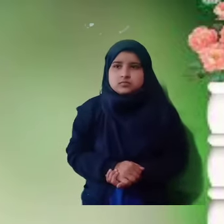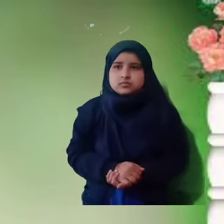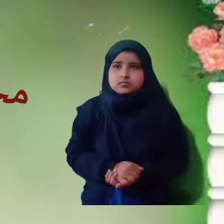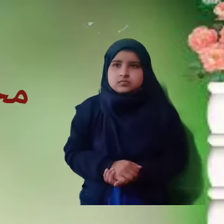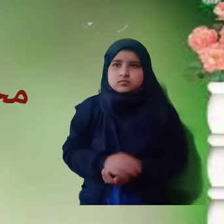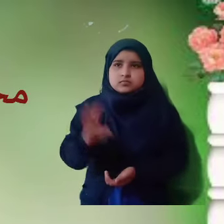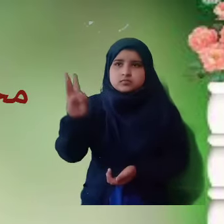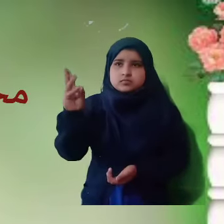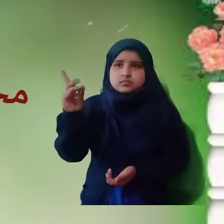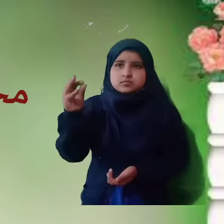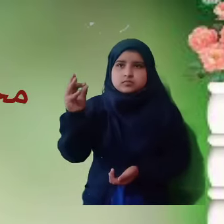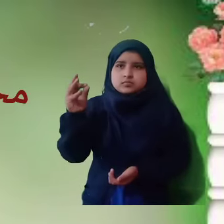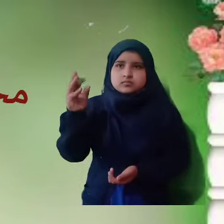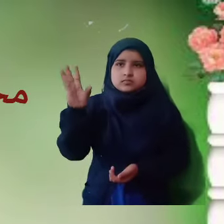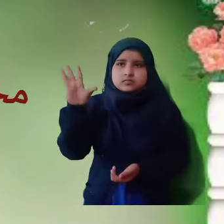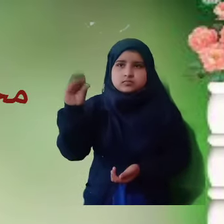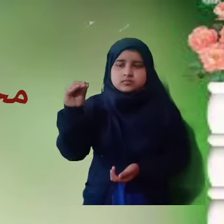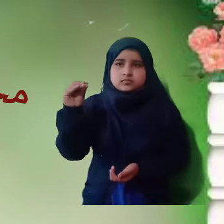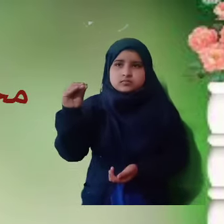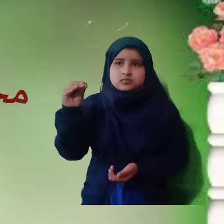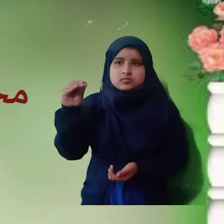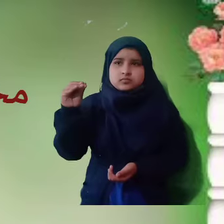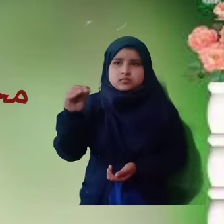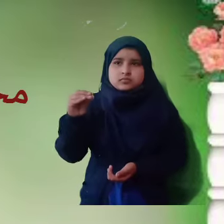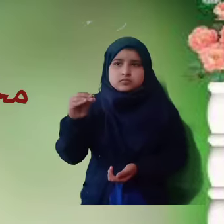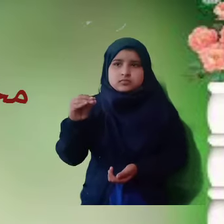मुख्तसिर करना, गिनती को थोड़ा कर देना,